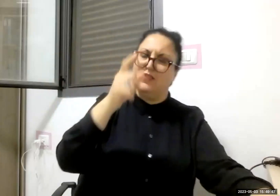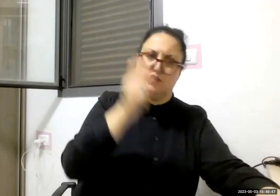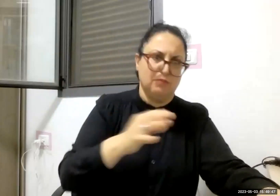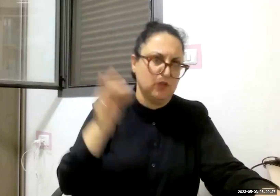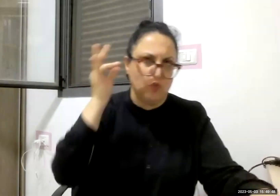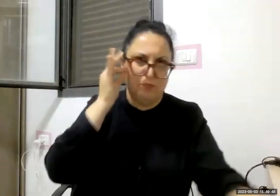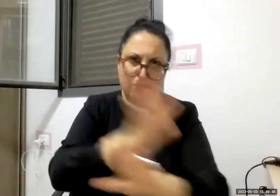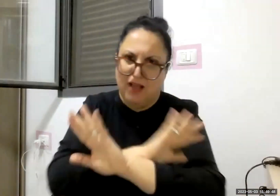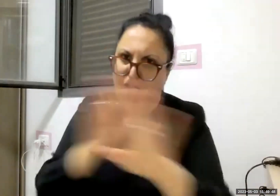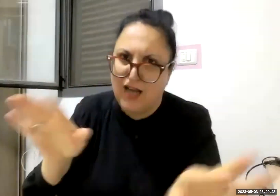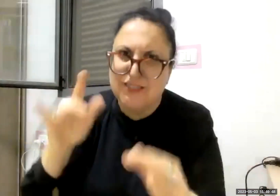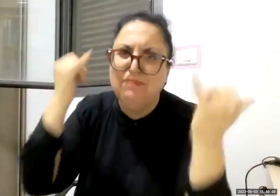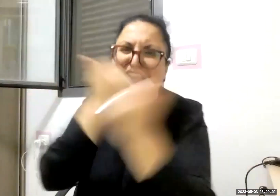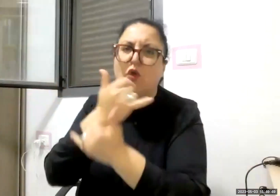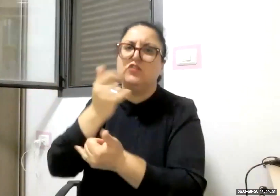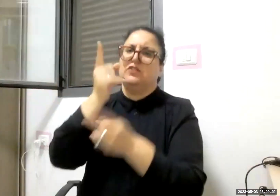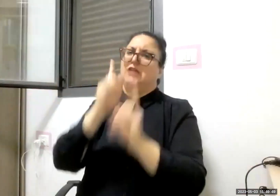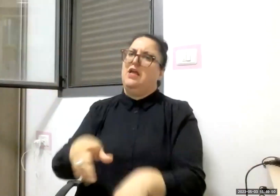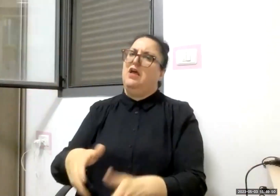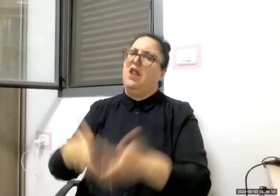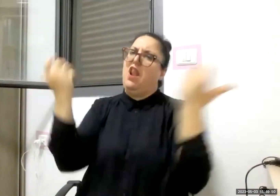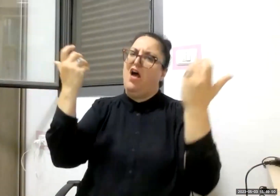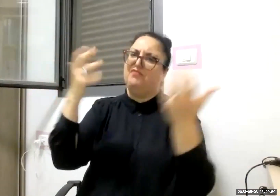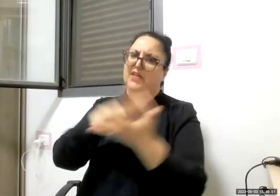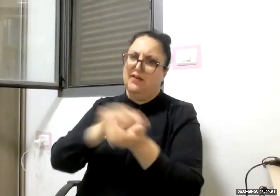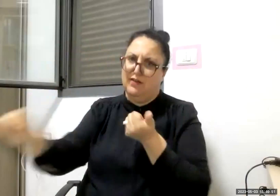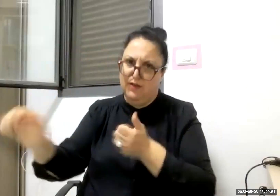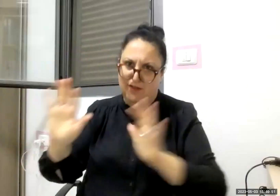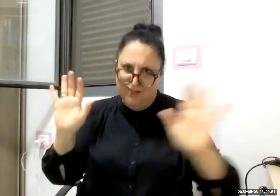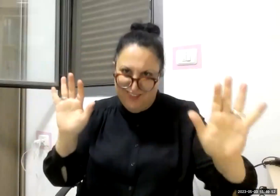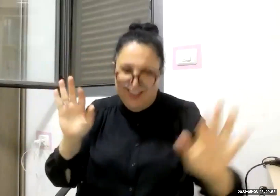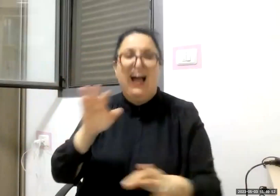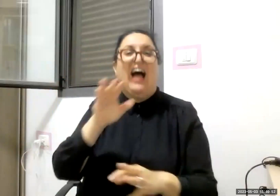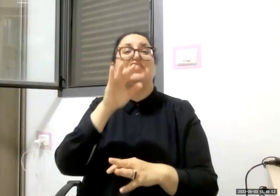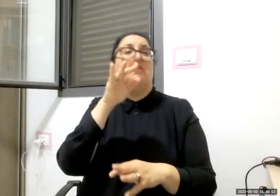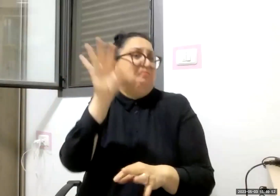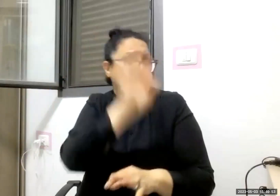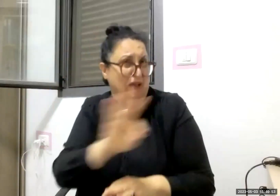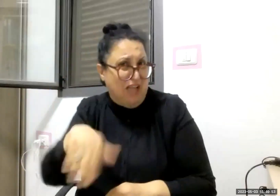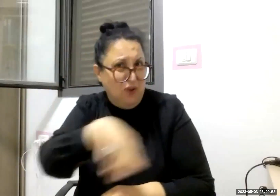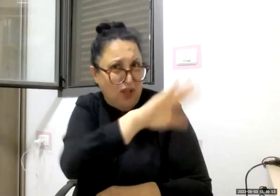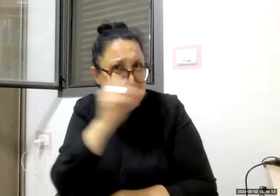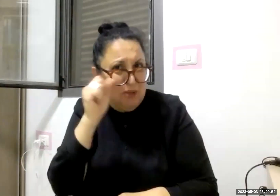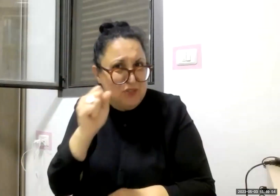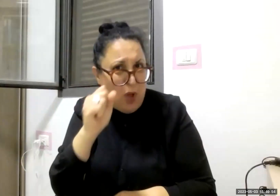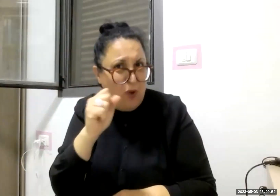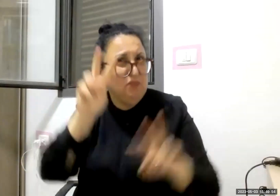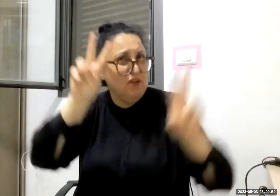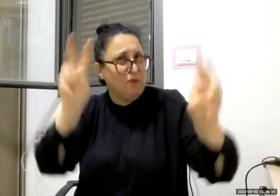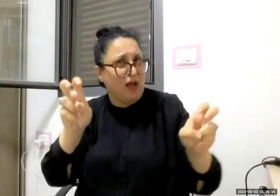החרש לשומע זה מיתוס שצריך להפריך עכשיו כשאנחנו